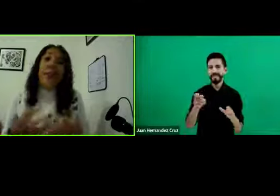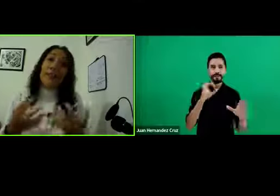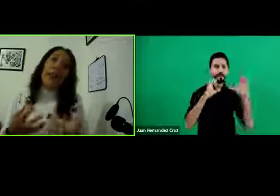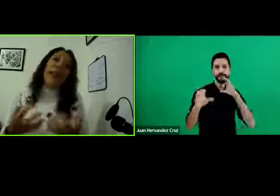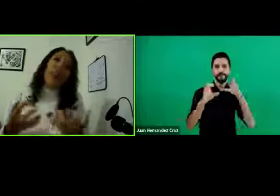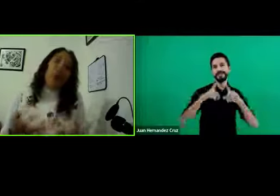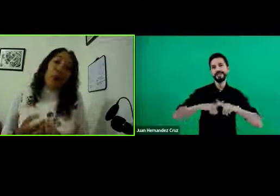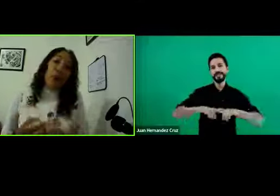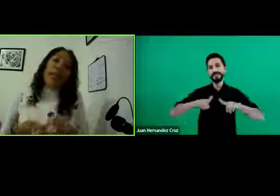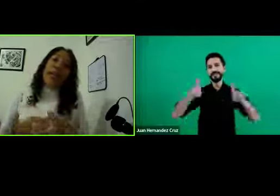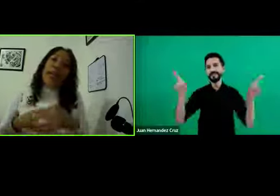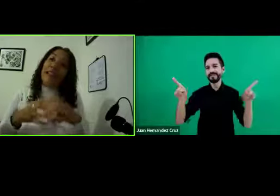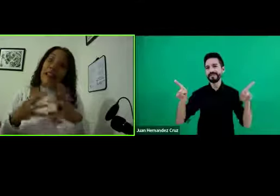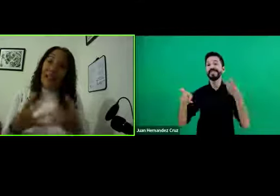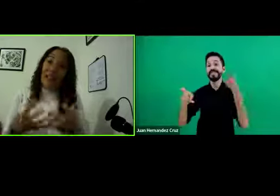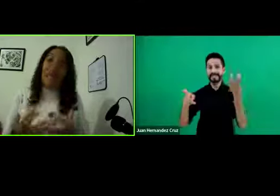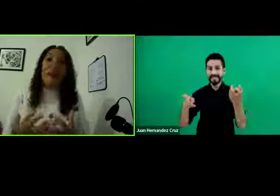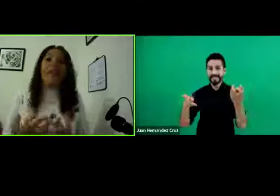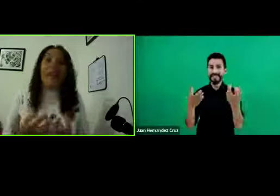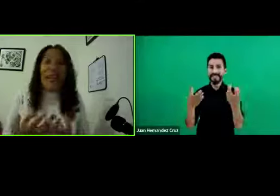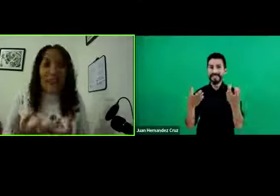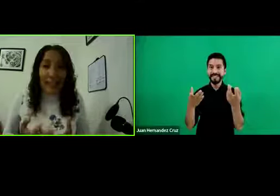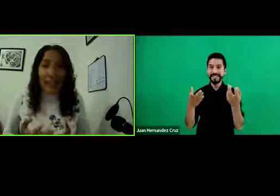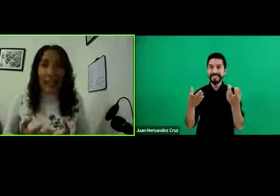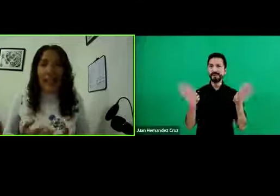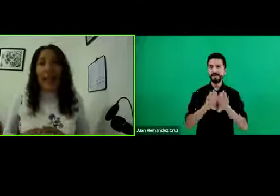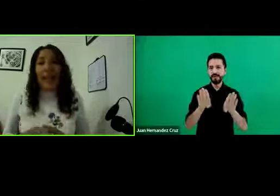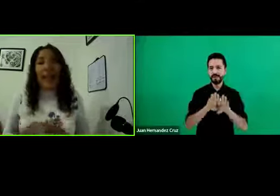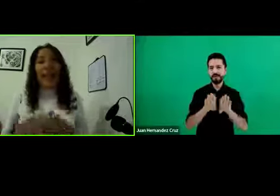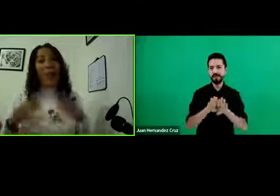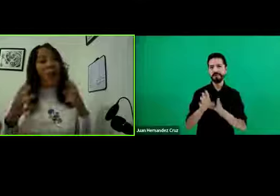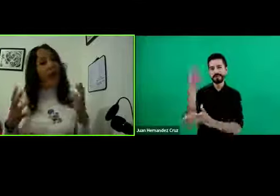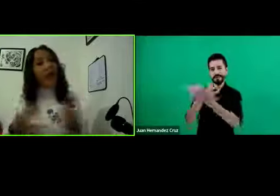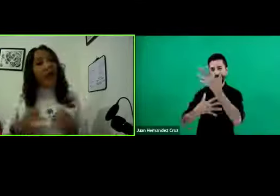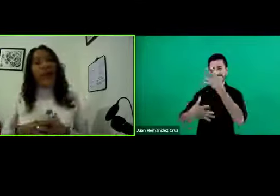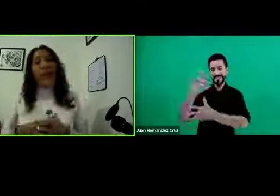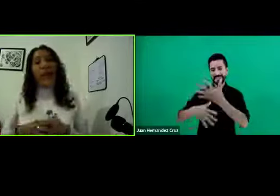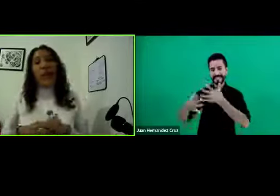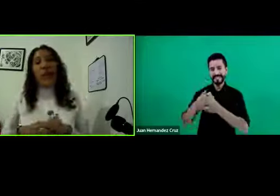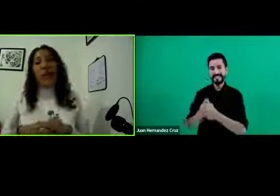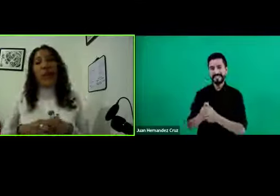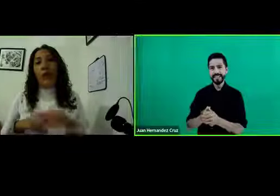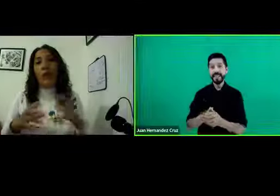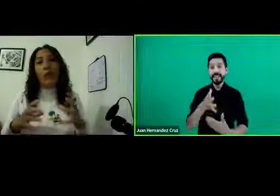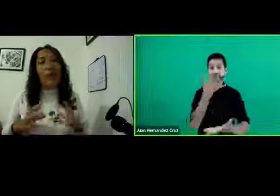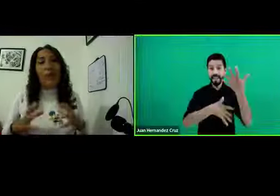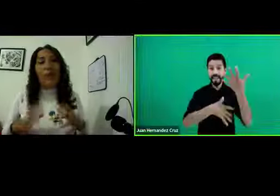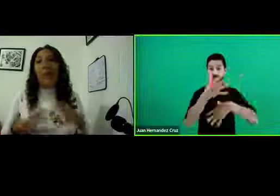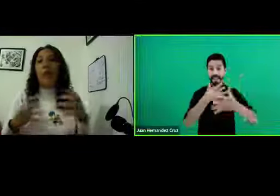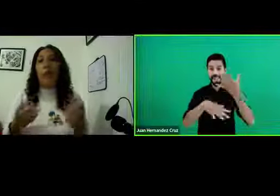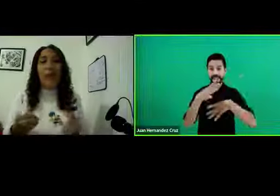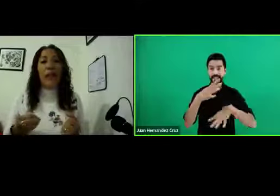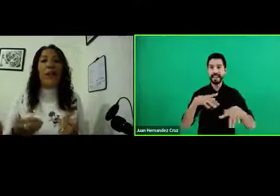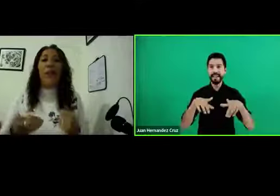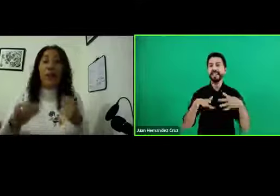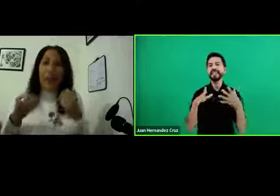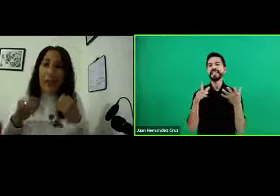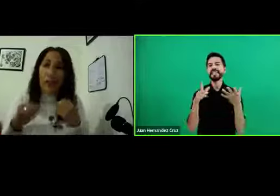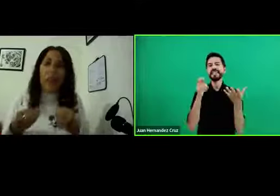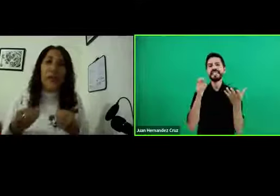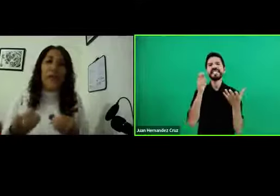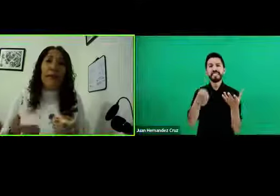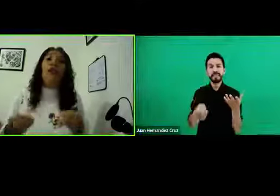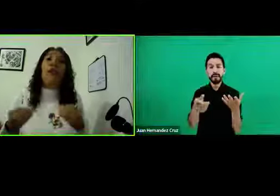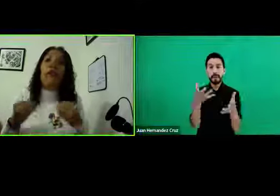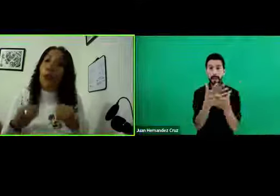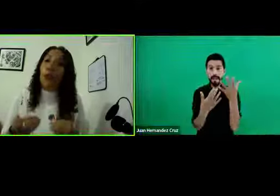comunicación se comunican a través de señas. El lenguaje de señas no es solamente el mover las manos, tiene